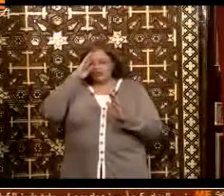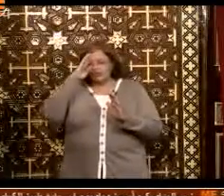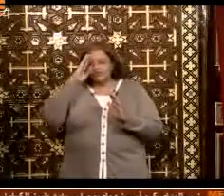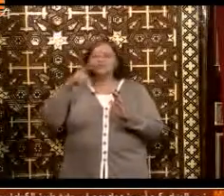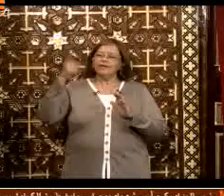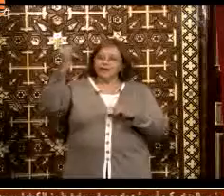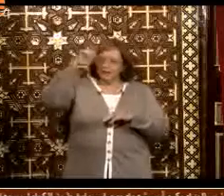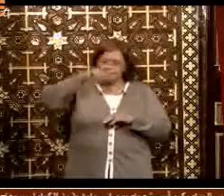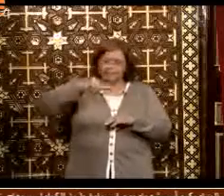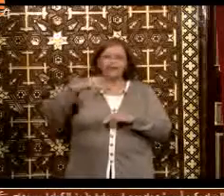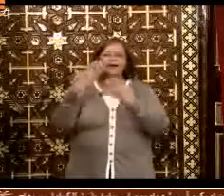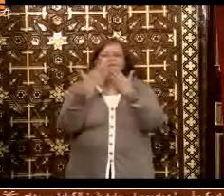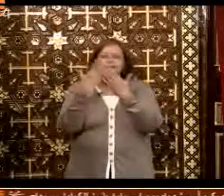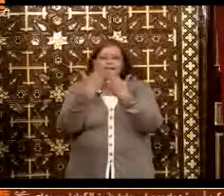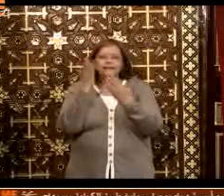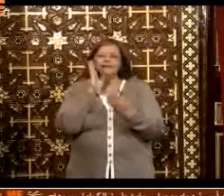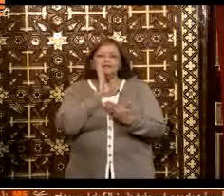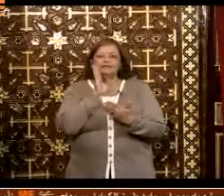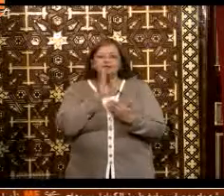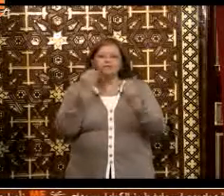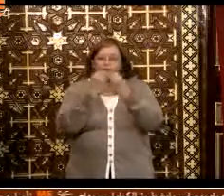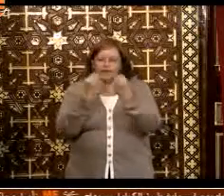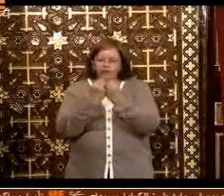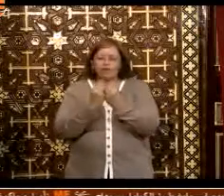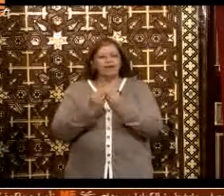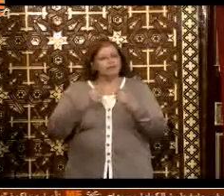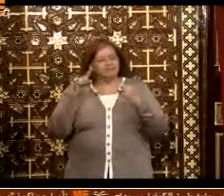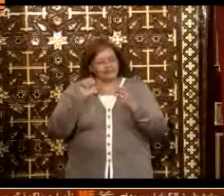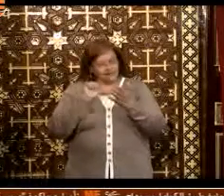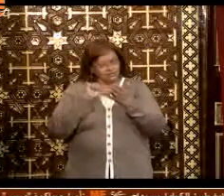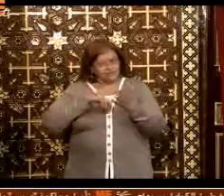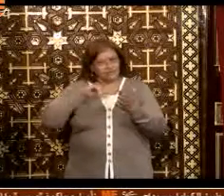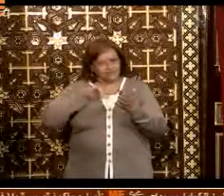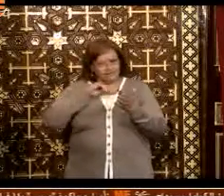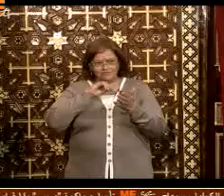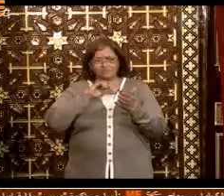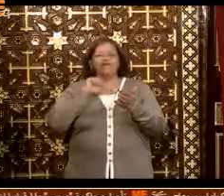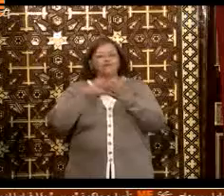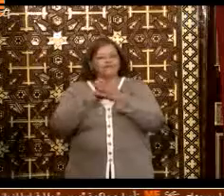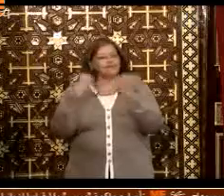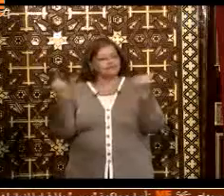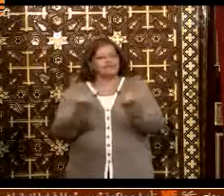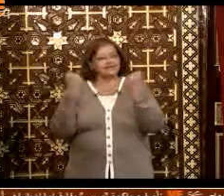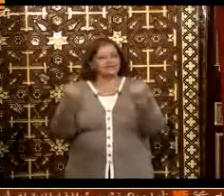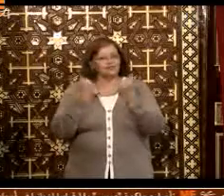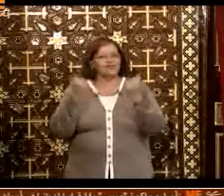شكرا، والحلقة الجاية هنتعلم جديد مع بعض، بس عاوزة في البيت نذاكر